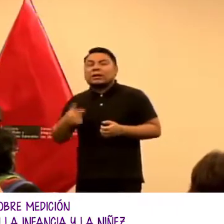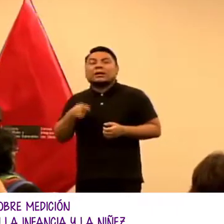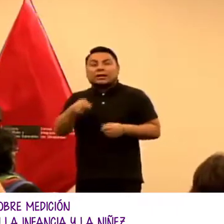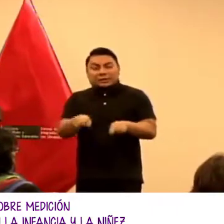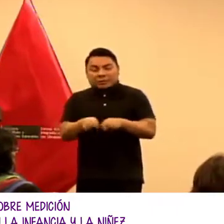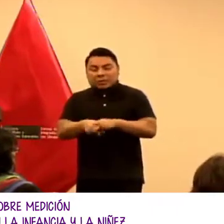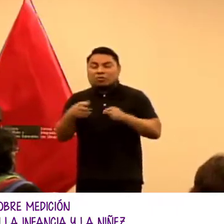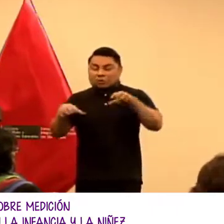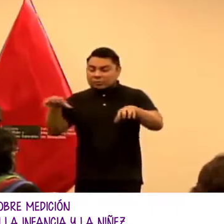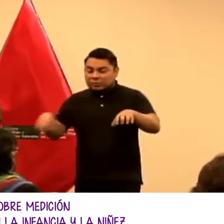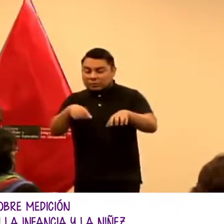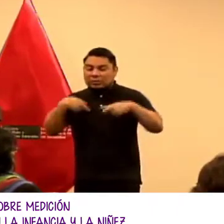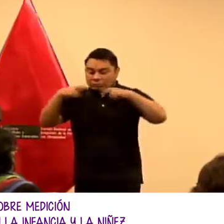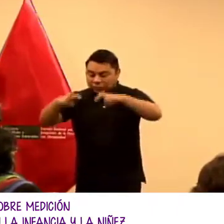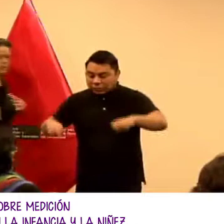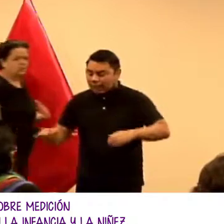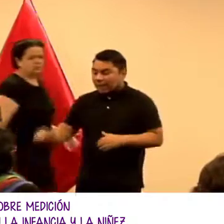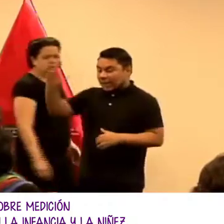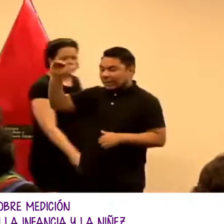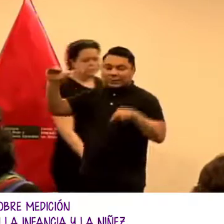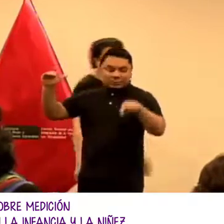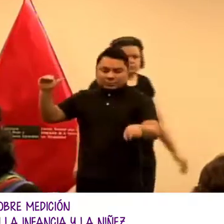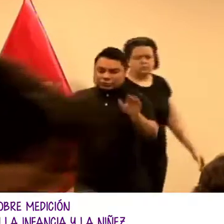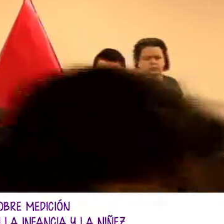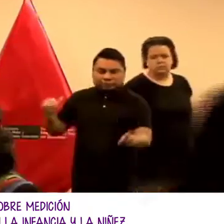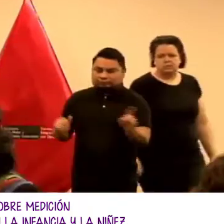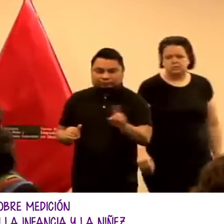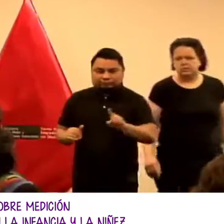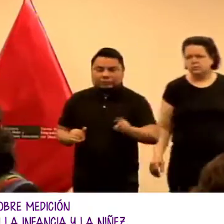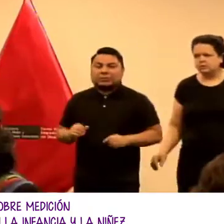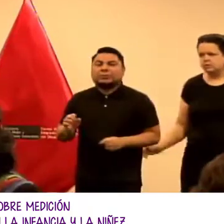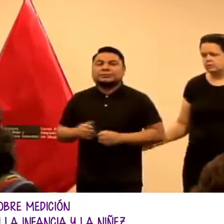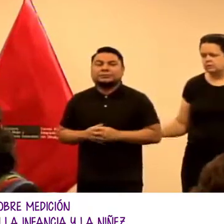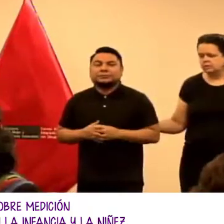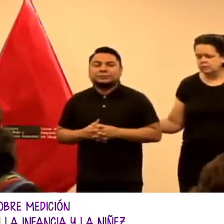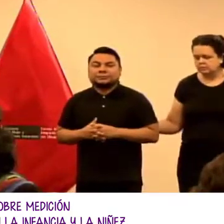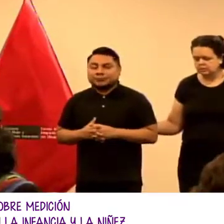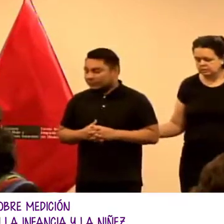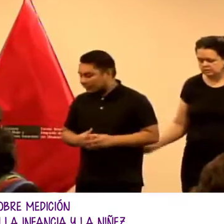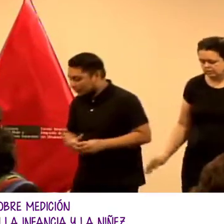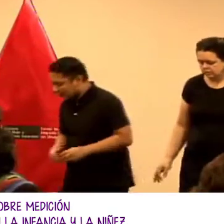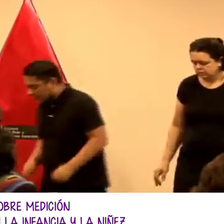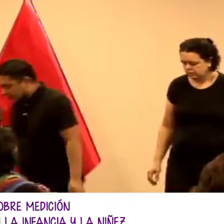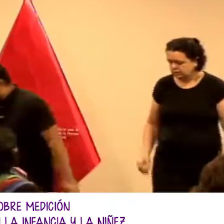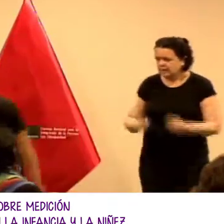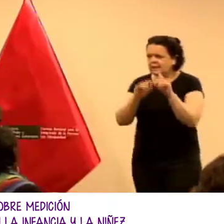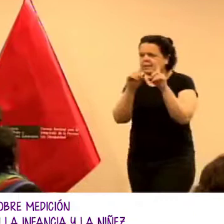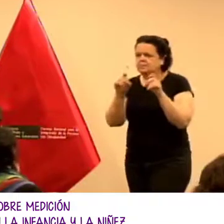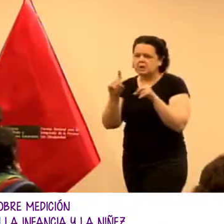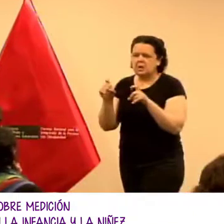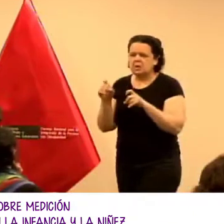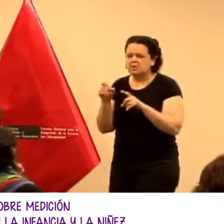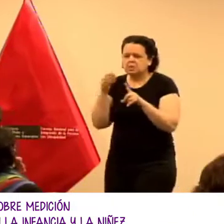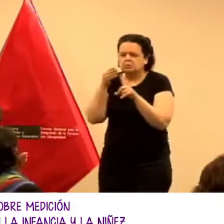un ámbito que se mide solamente para niños y niñas más grandes, sino para los de 2 a 4 años. Y la pregunta se refiere específicamente